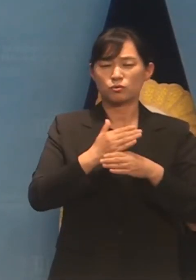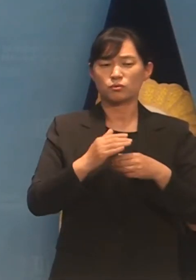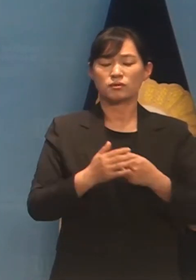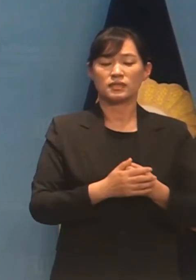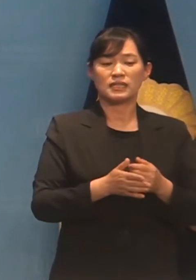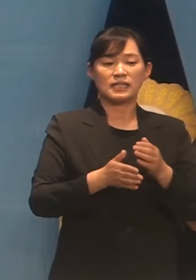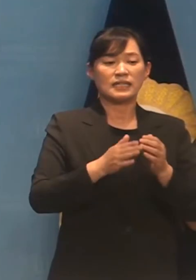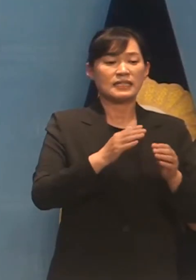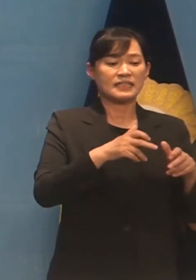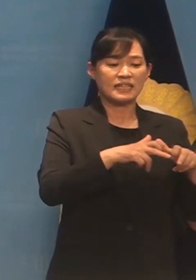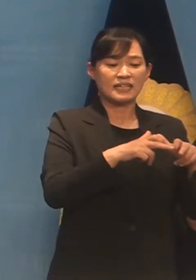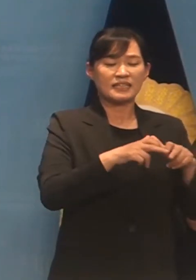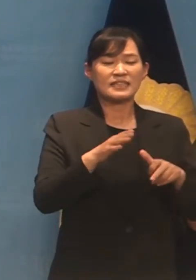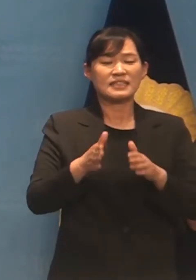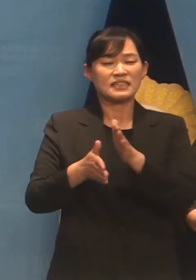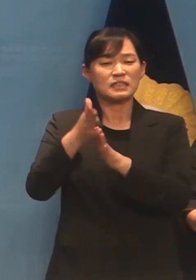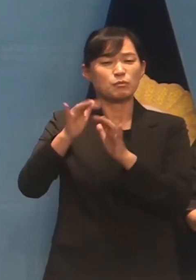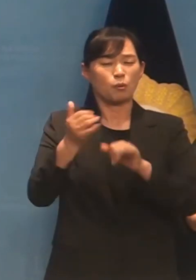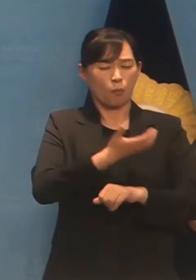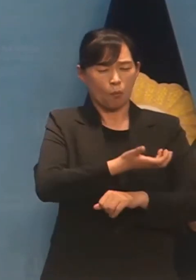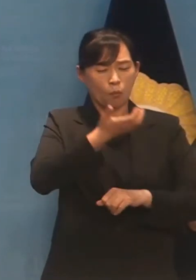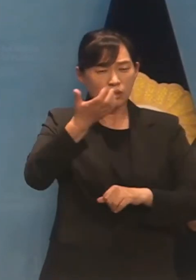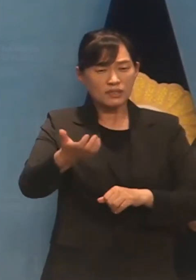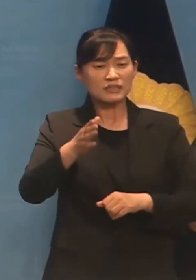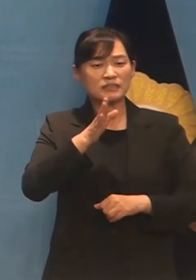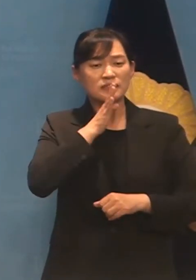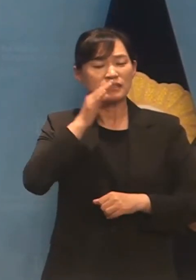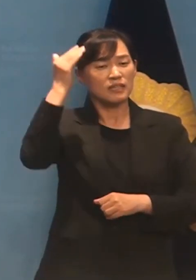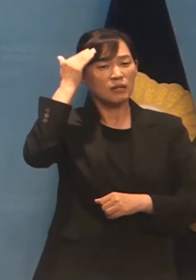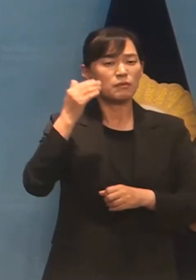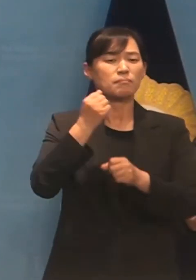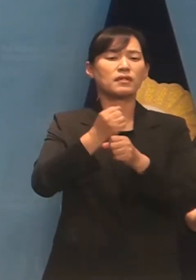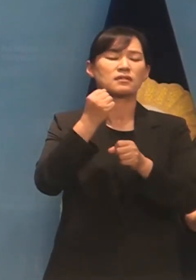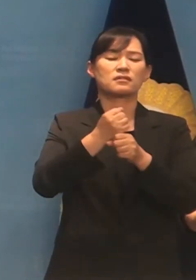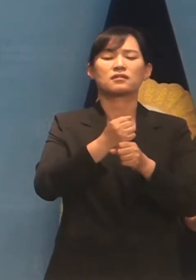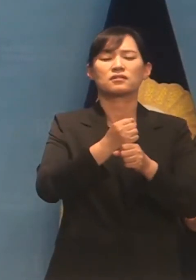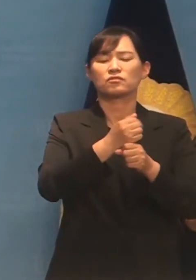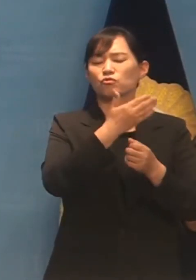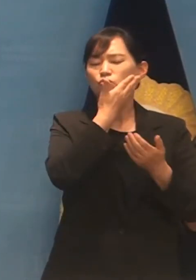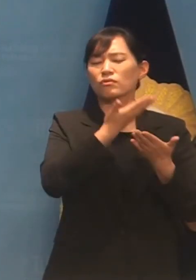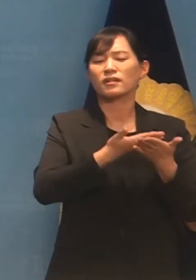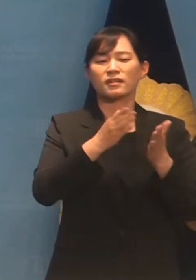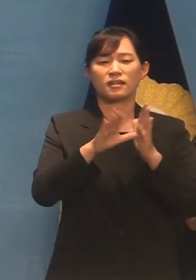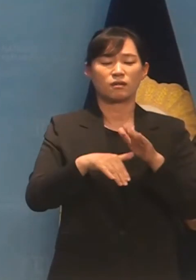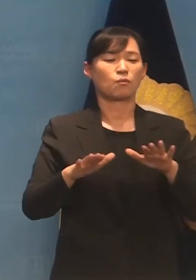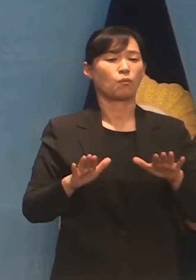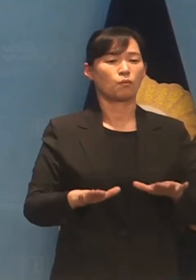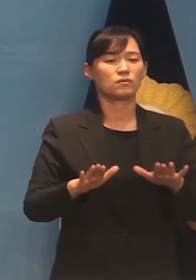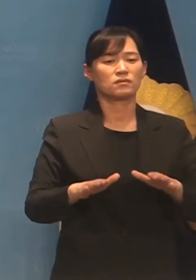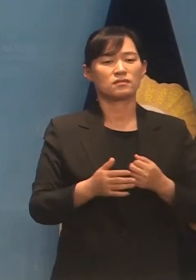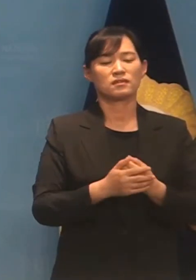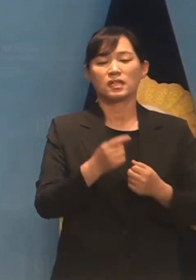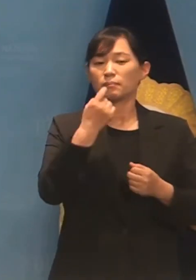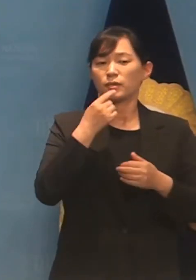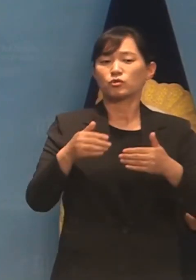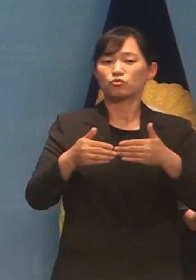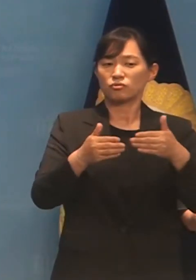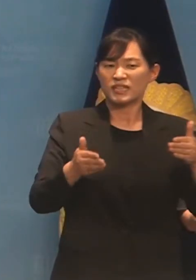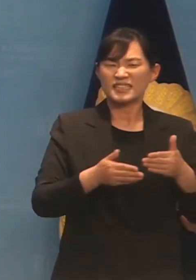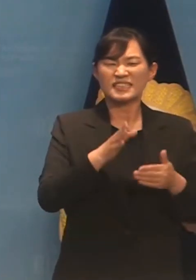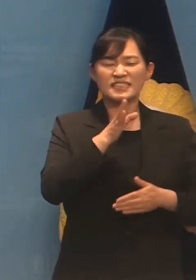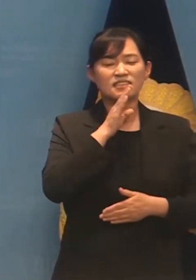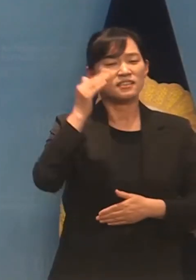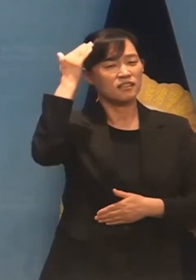이동하는 진짜 대한민국을 만들어가야 할 중차대한 시기입니다. 오늘 더불어민주당